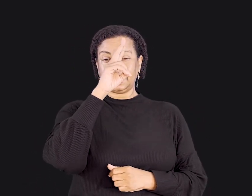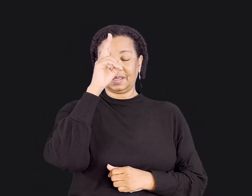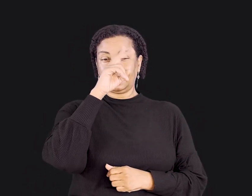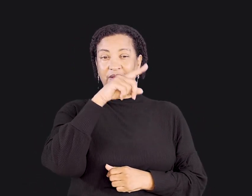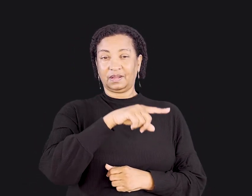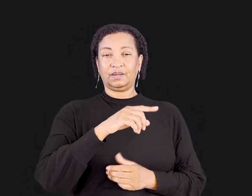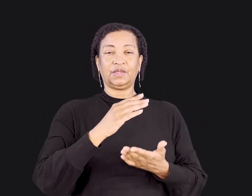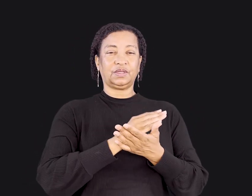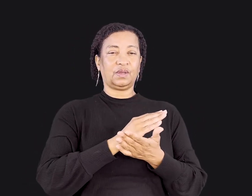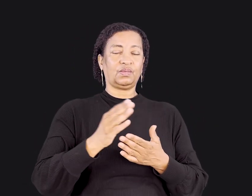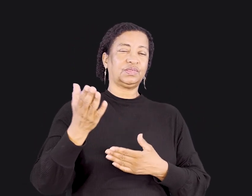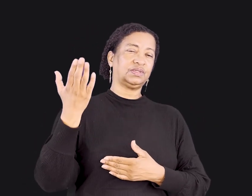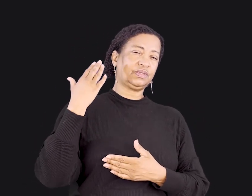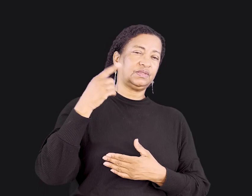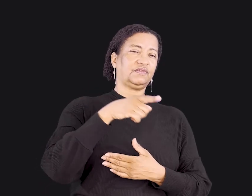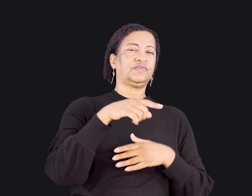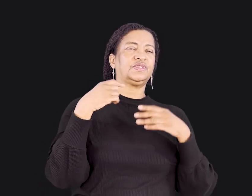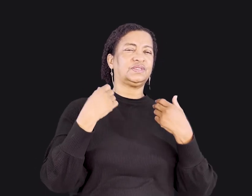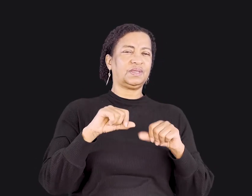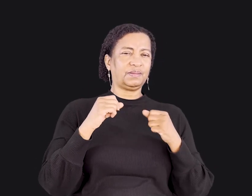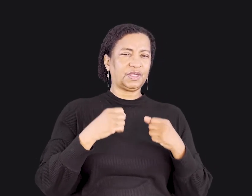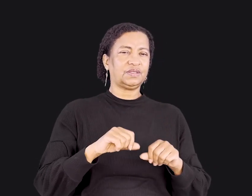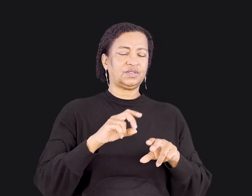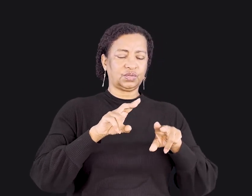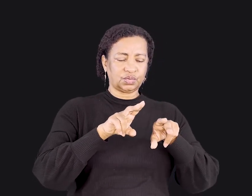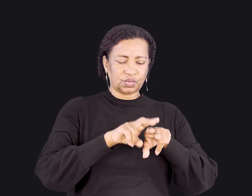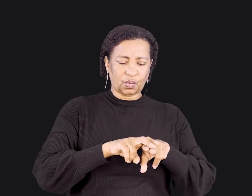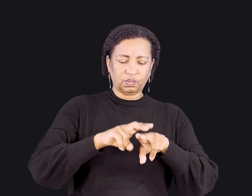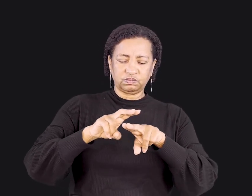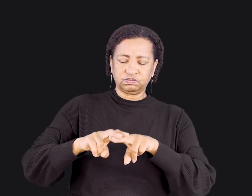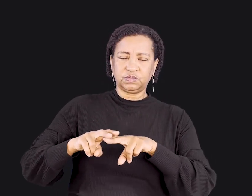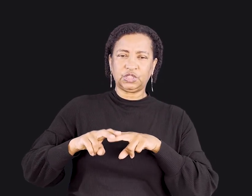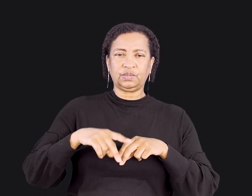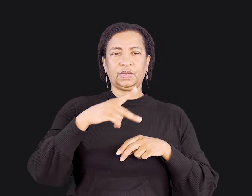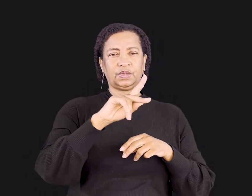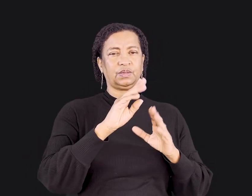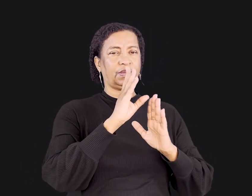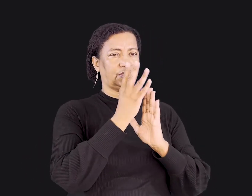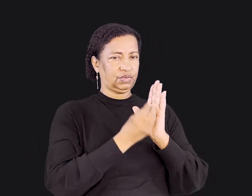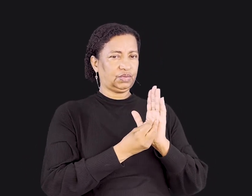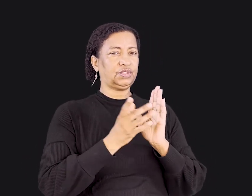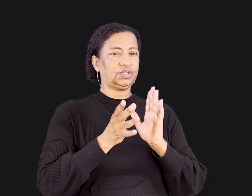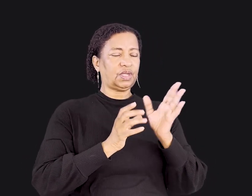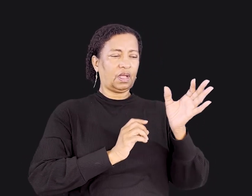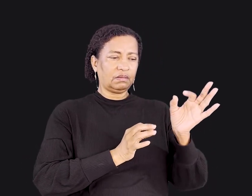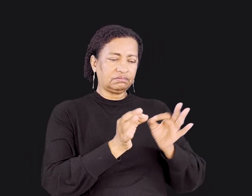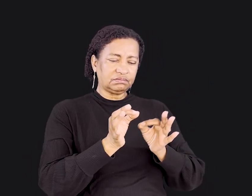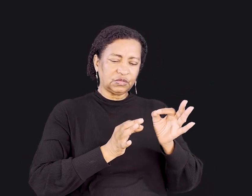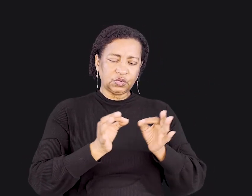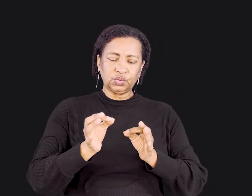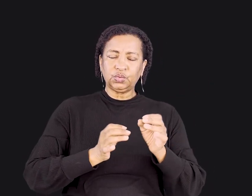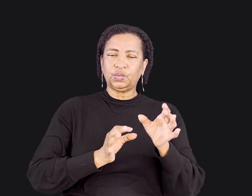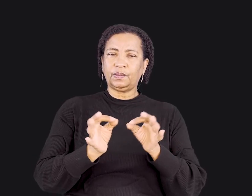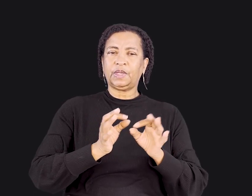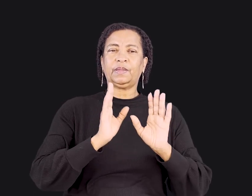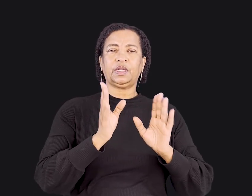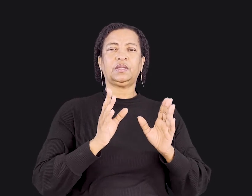lembra que há alguns anos você precisou de bancos para a sua igreja? Já estávamos com tudo encaixotado e pronto